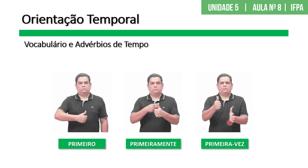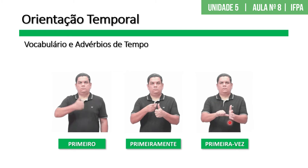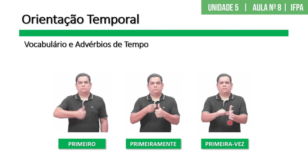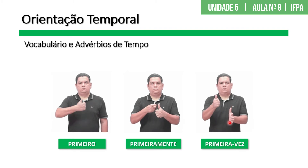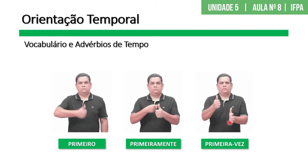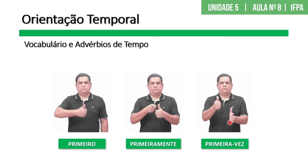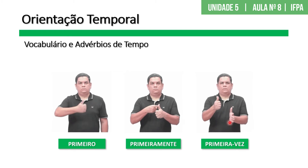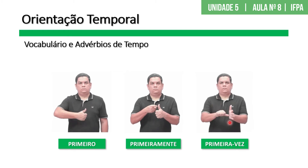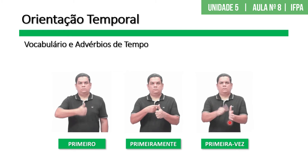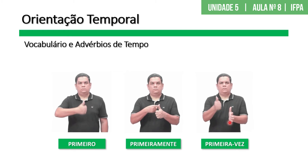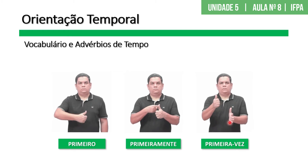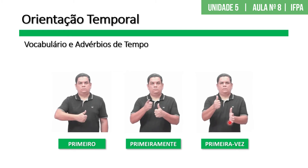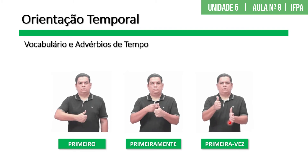envolvem